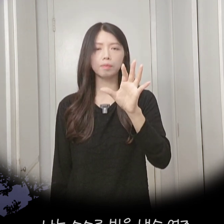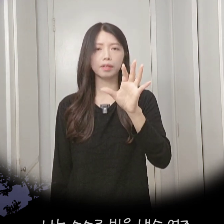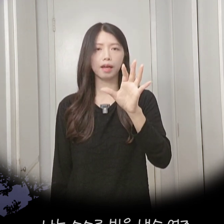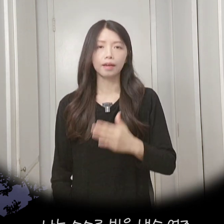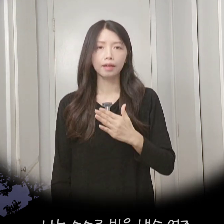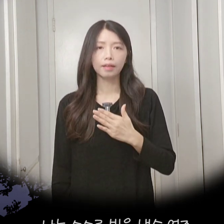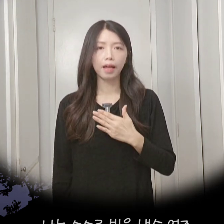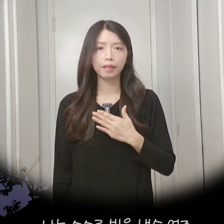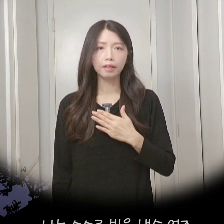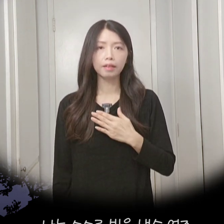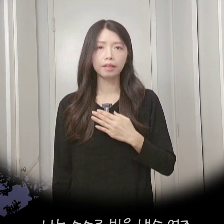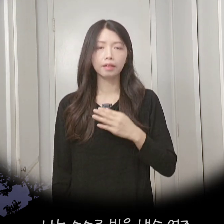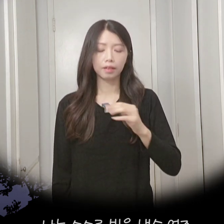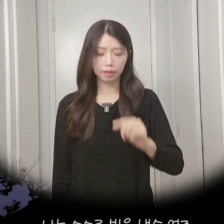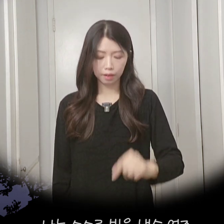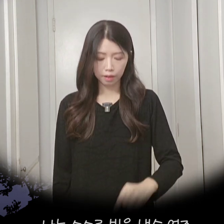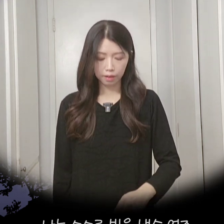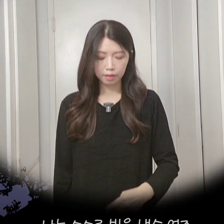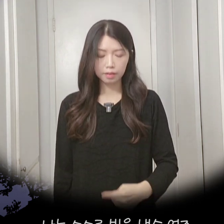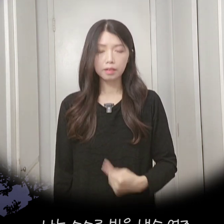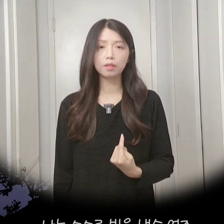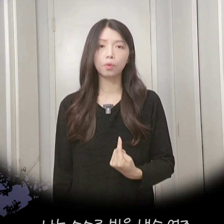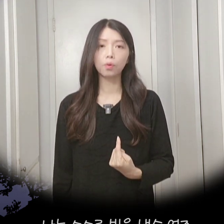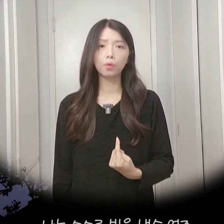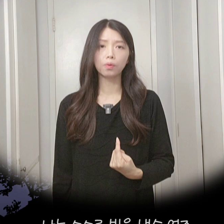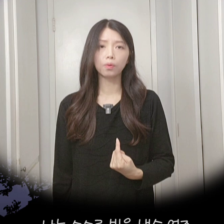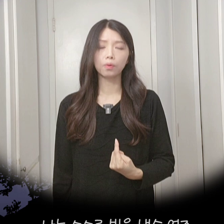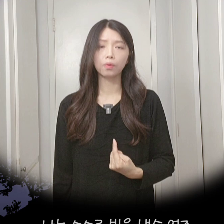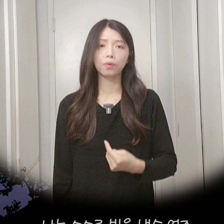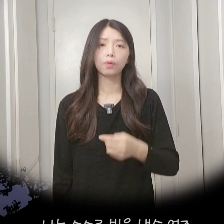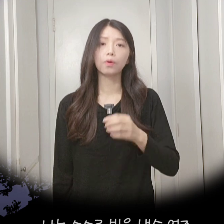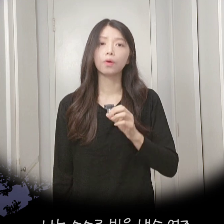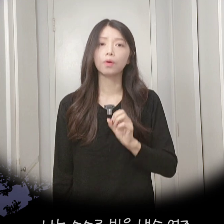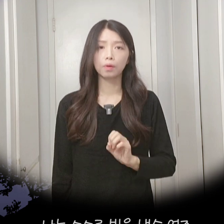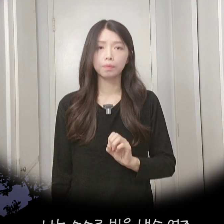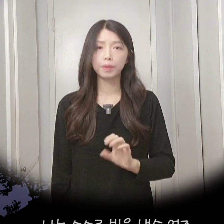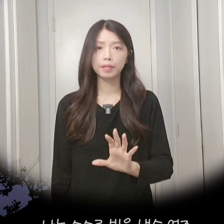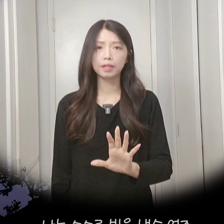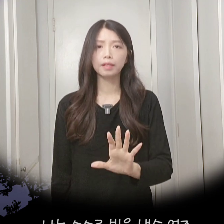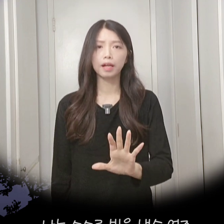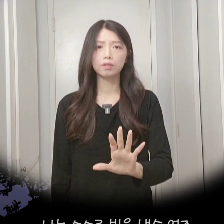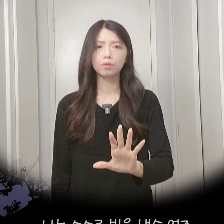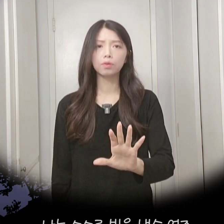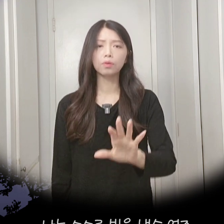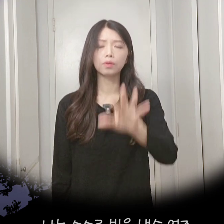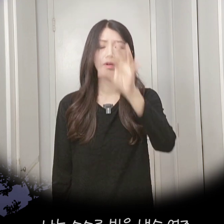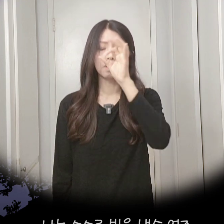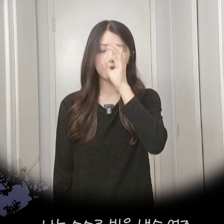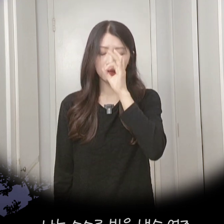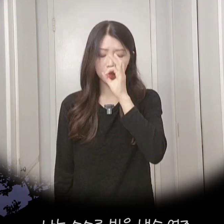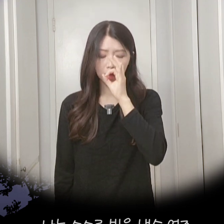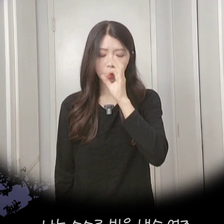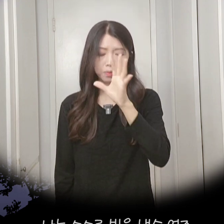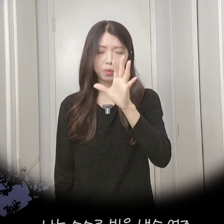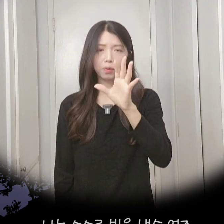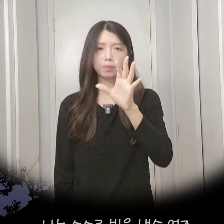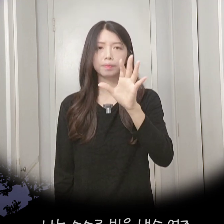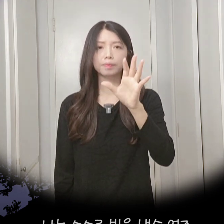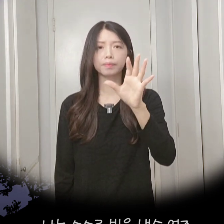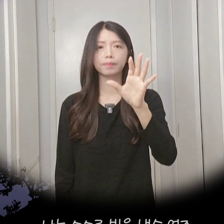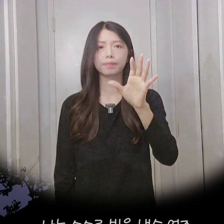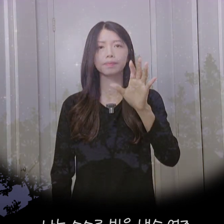수어가 됩니다. 나는 스스로 빛을 낼 수